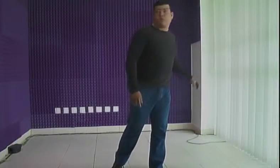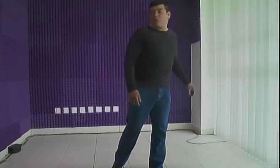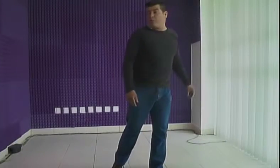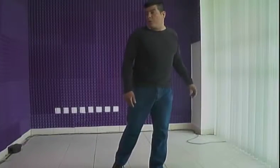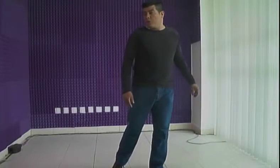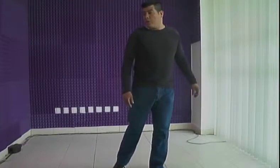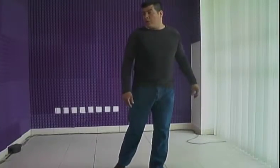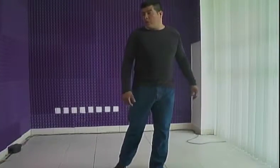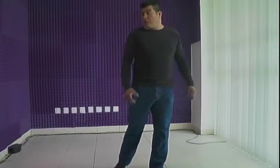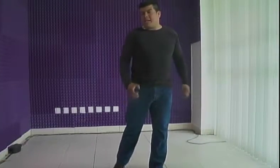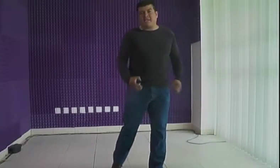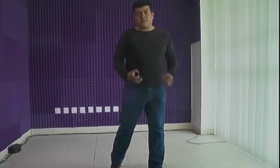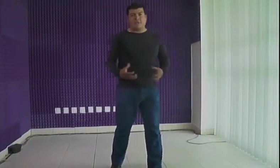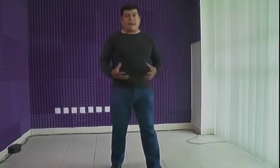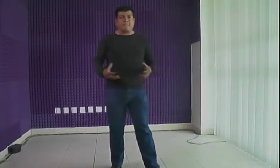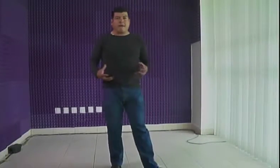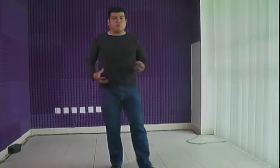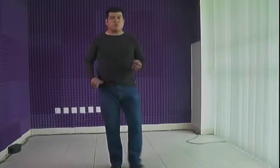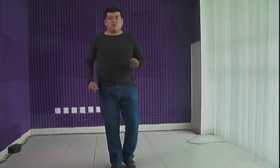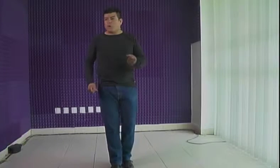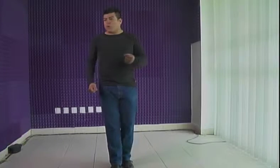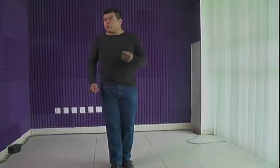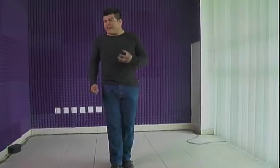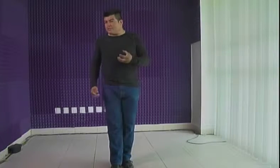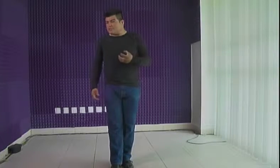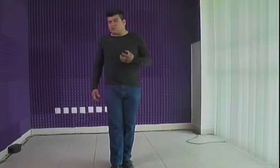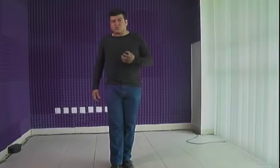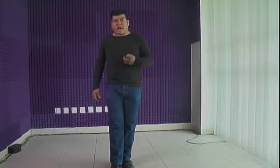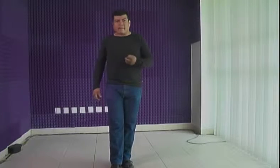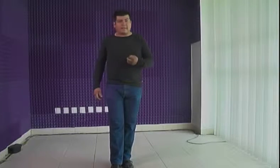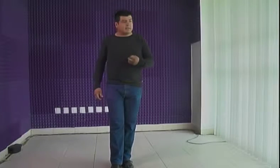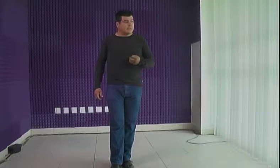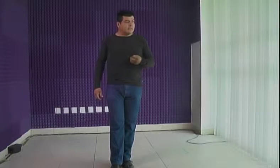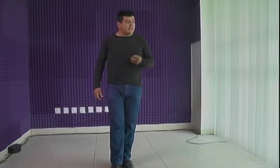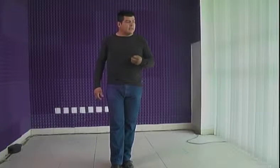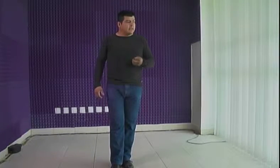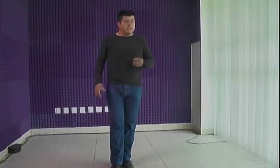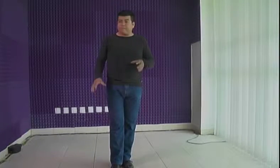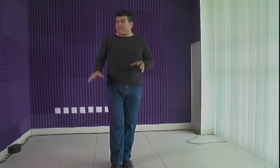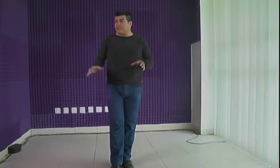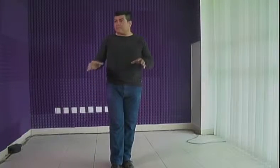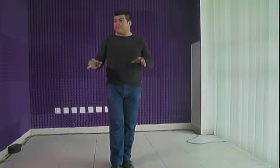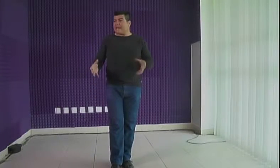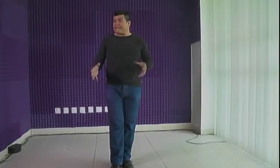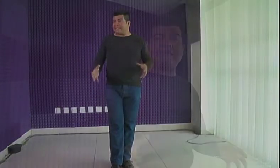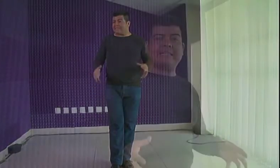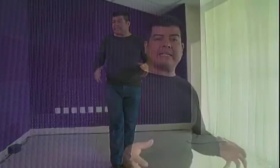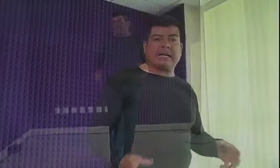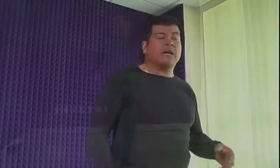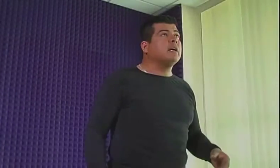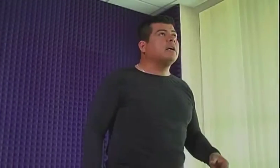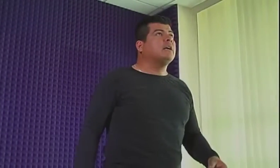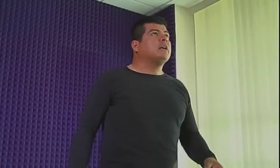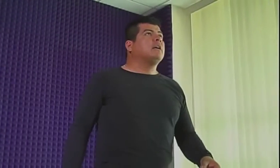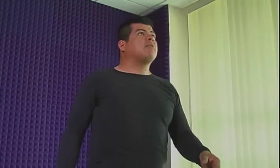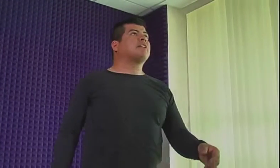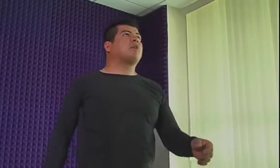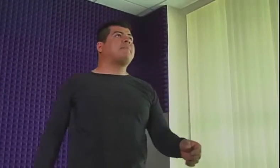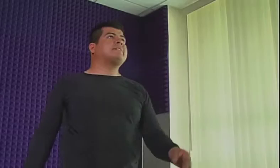nubló. Cayeron relámpagos, truenos se escuchaban y empezó a temblar la tierra. Levantó la vista